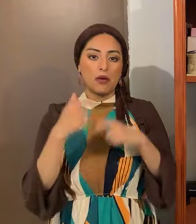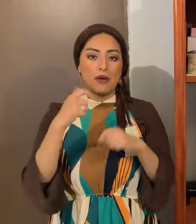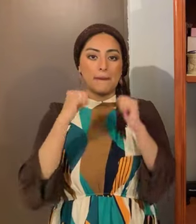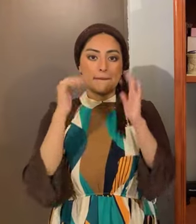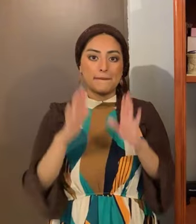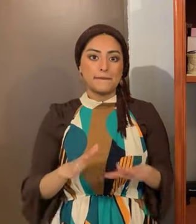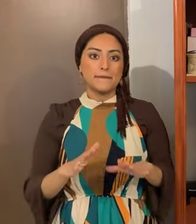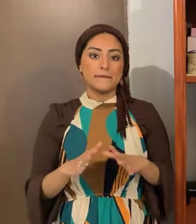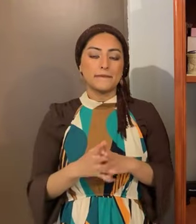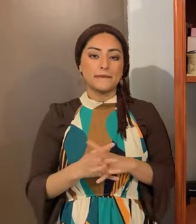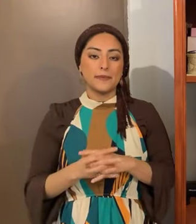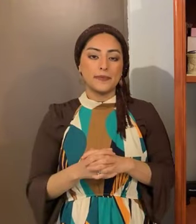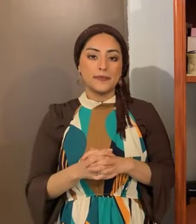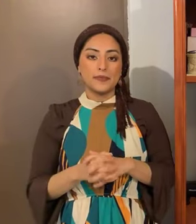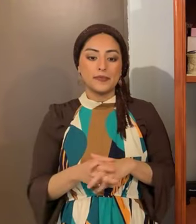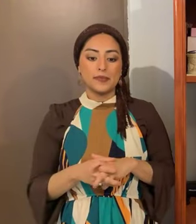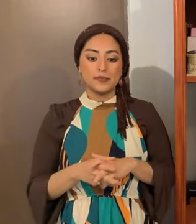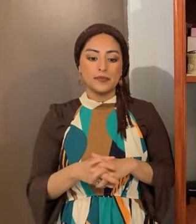bendición.